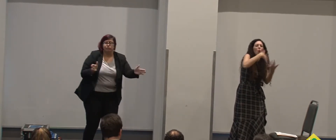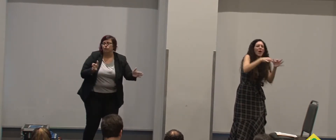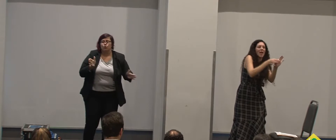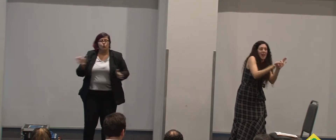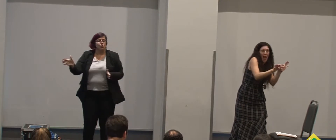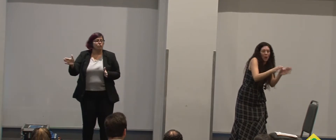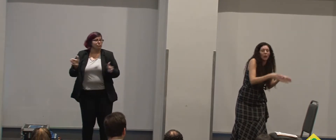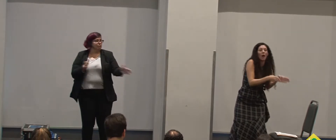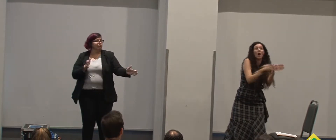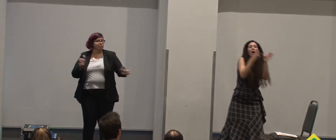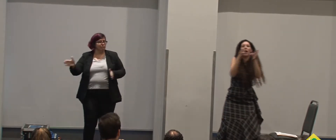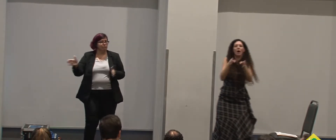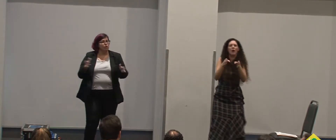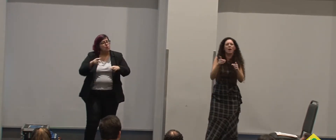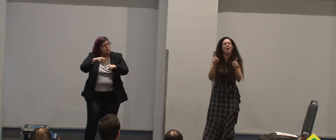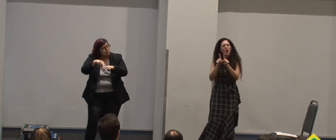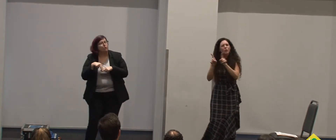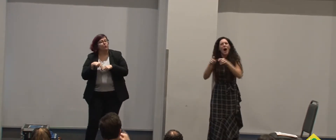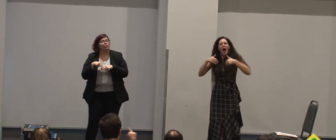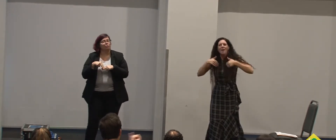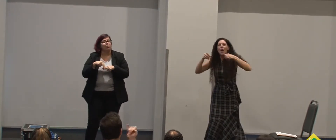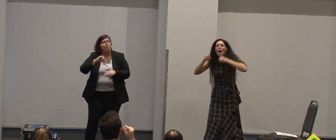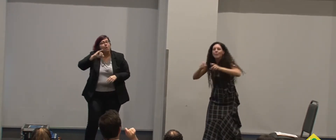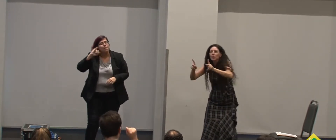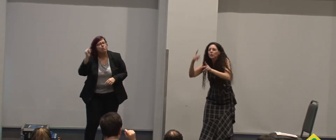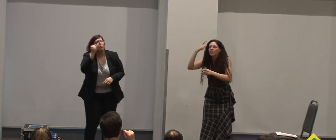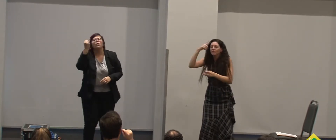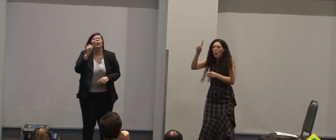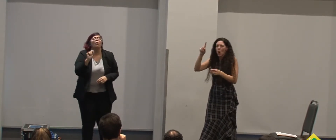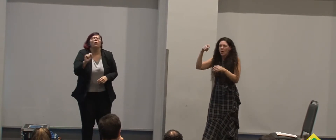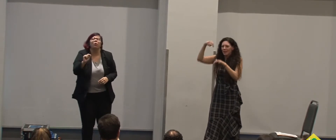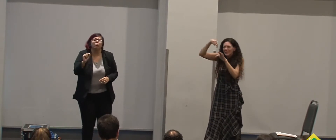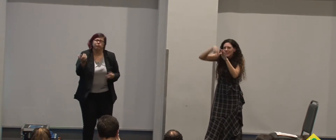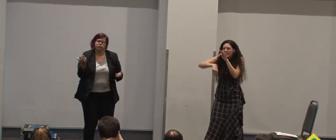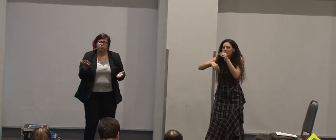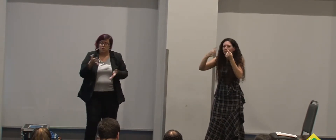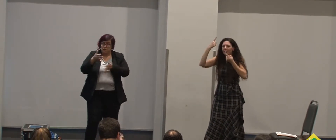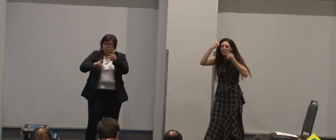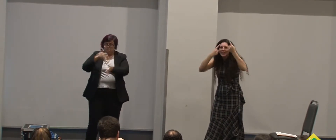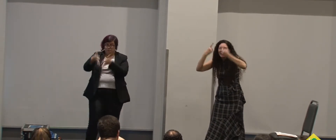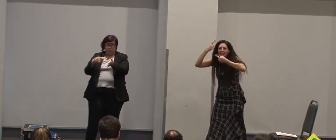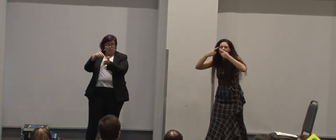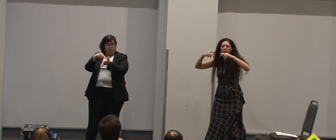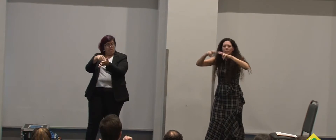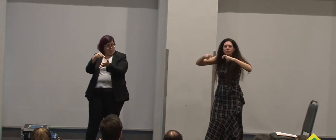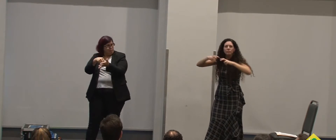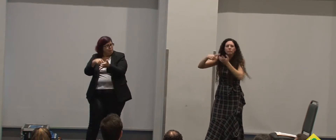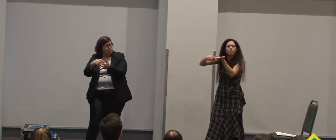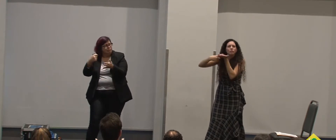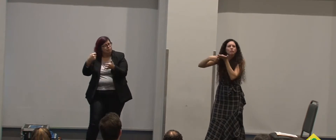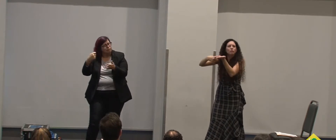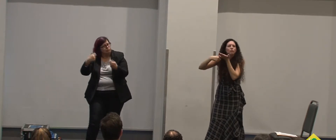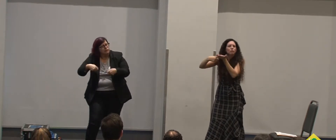acabam utilizando menos, e eles são expostos menos e acabam por utilizar